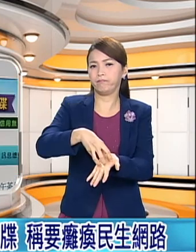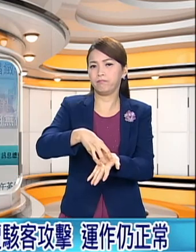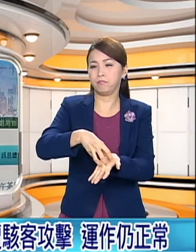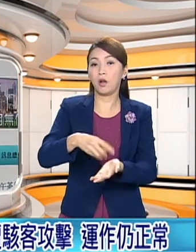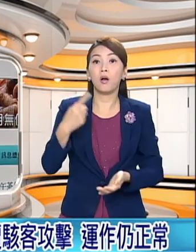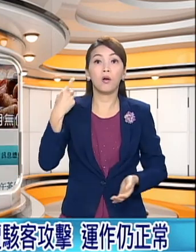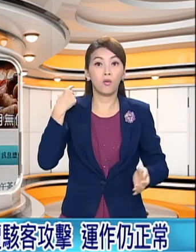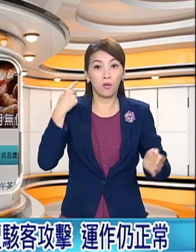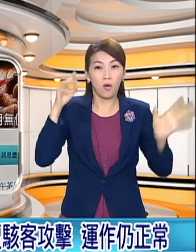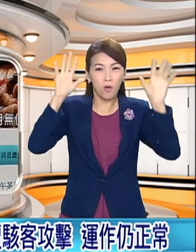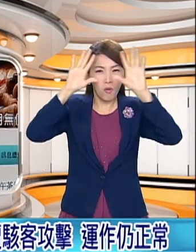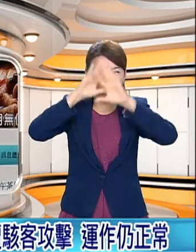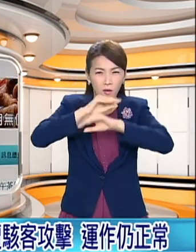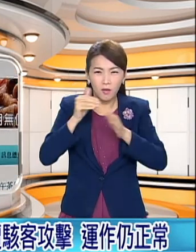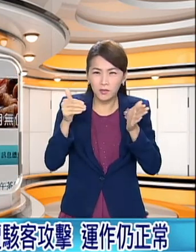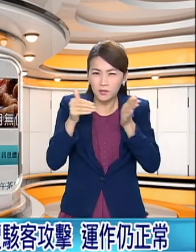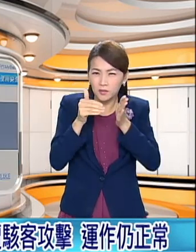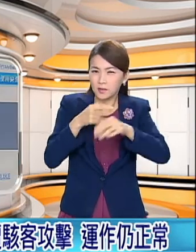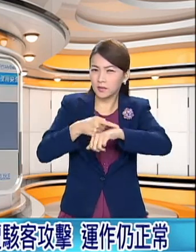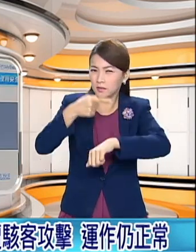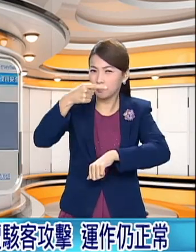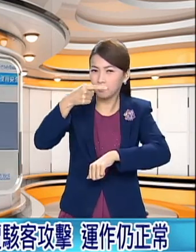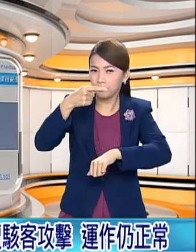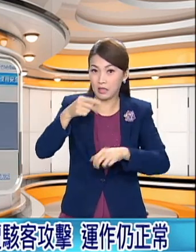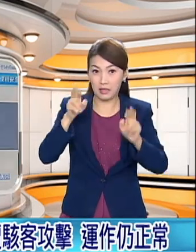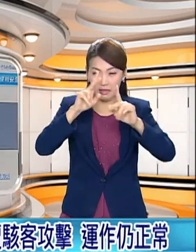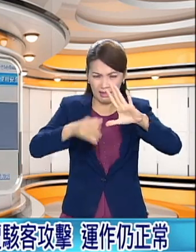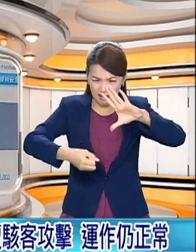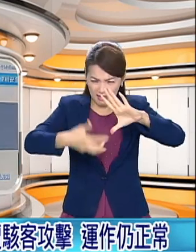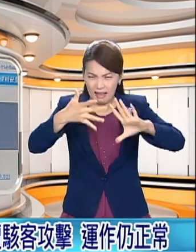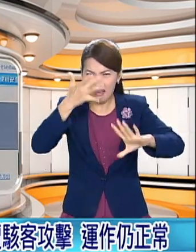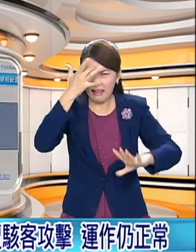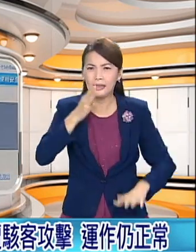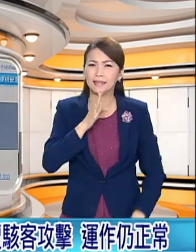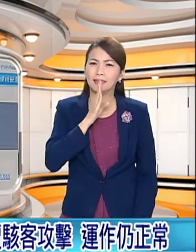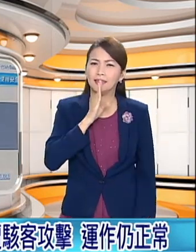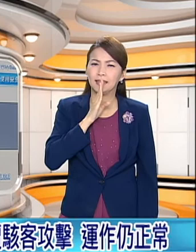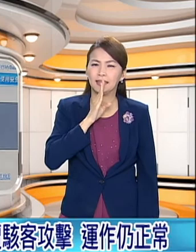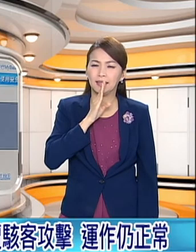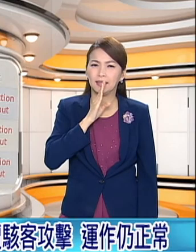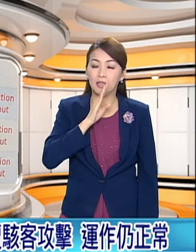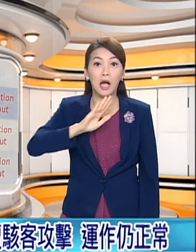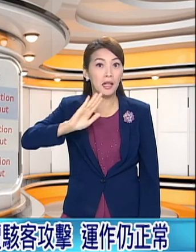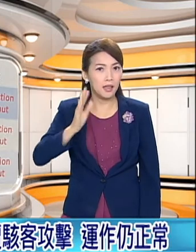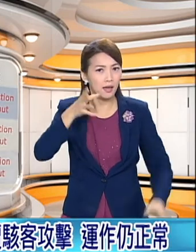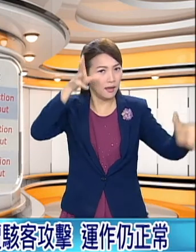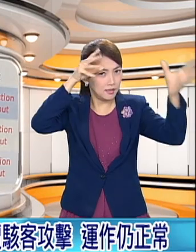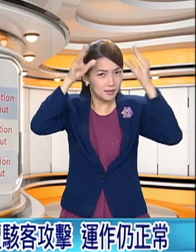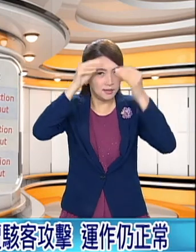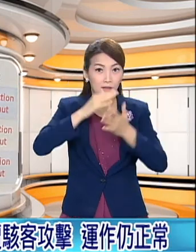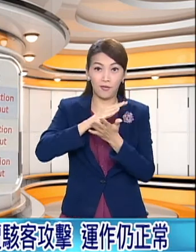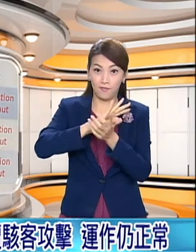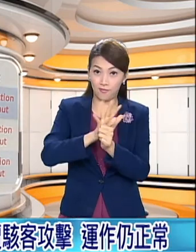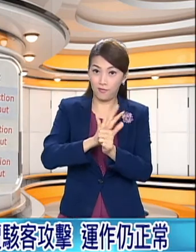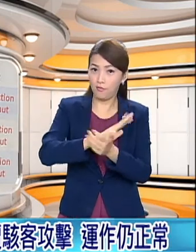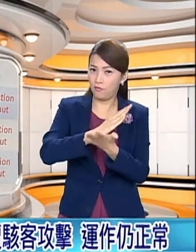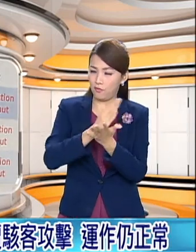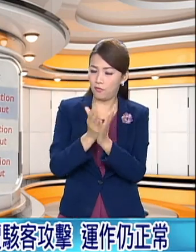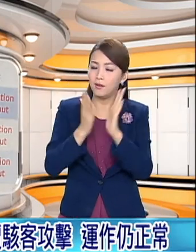到了网络骇客的攻击。不过，各项的资讯服务一切都是正常